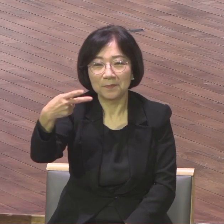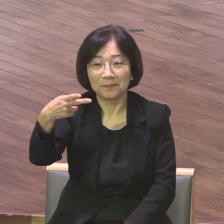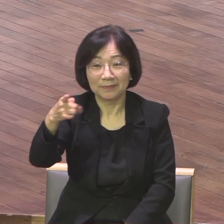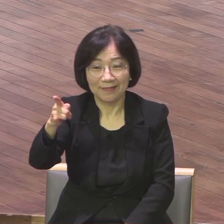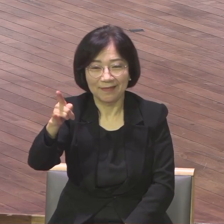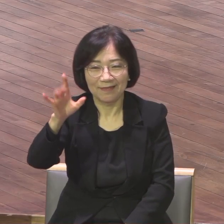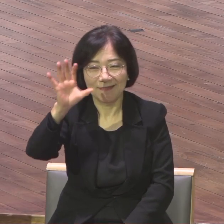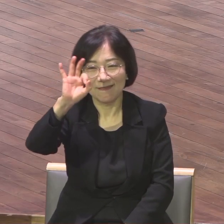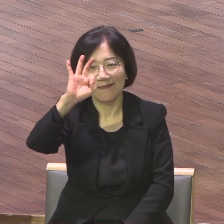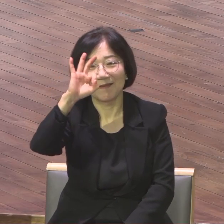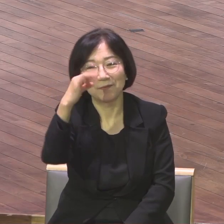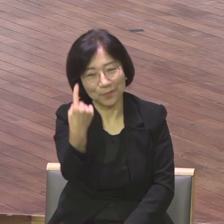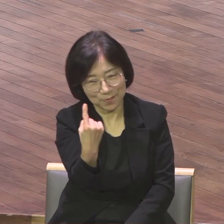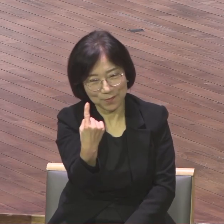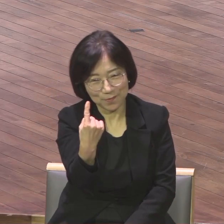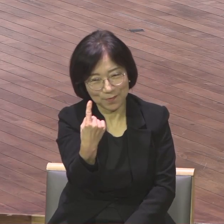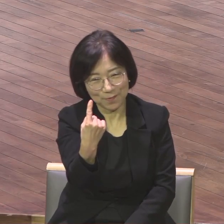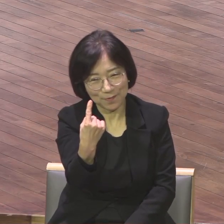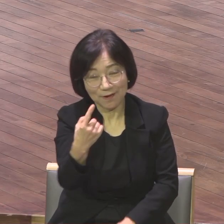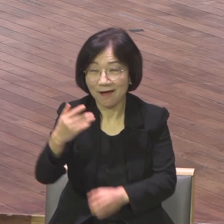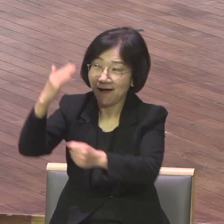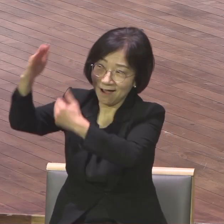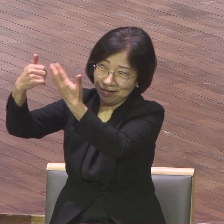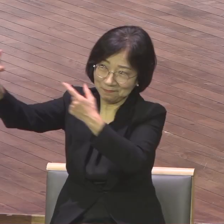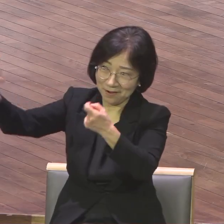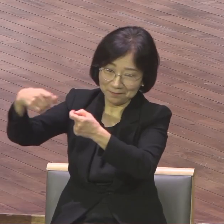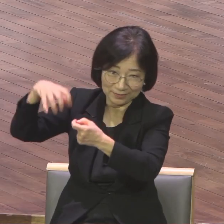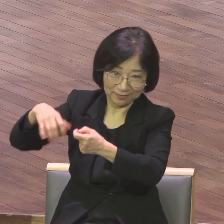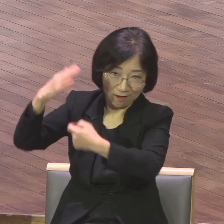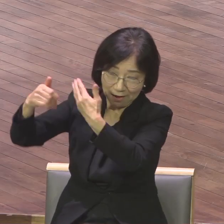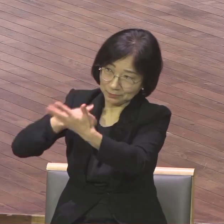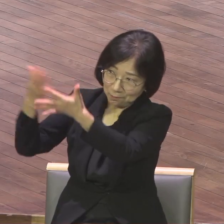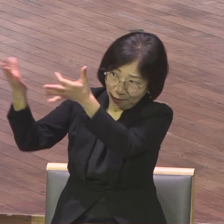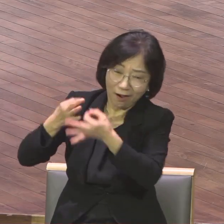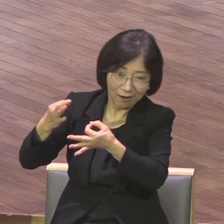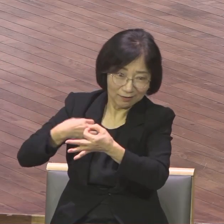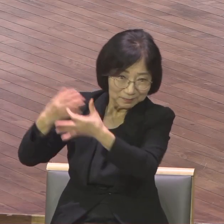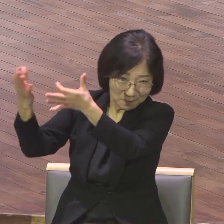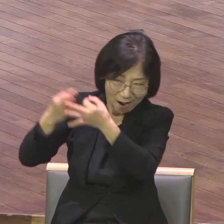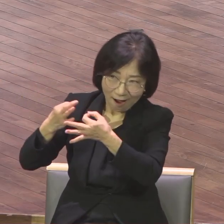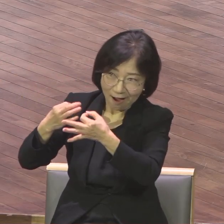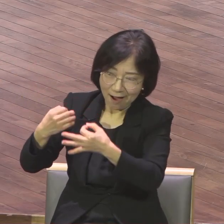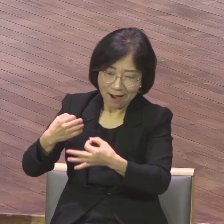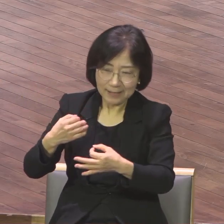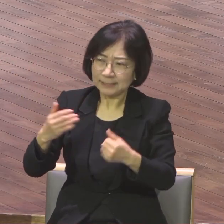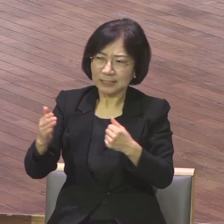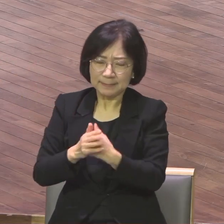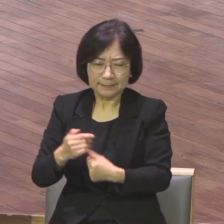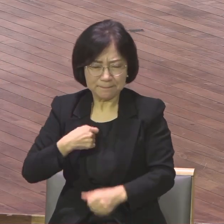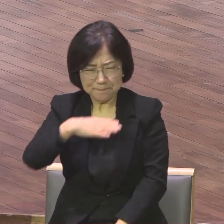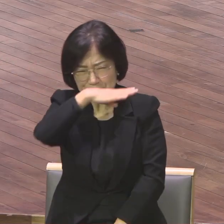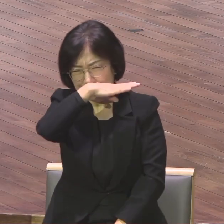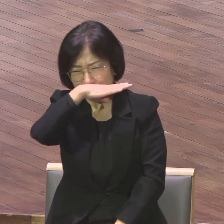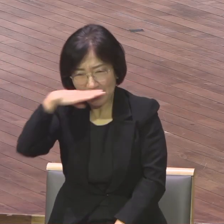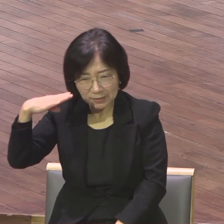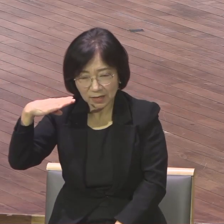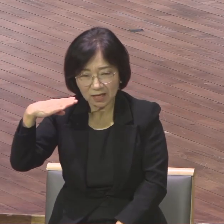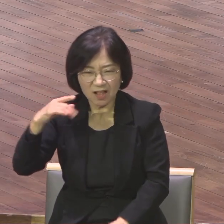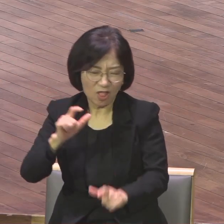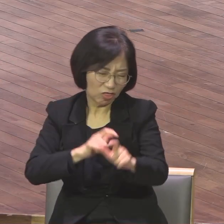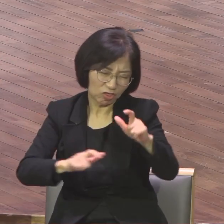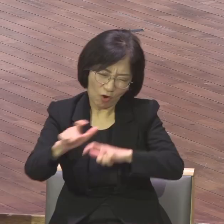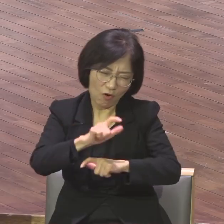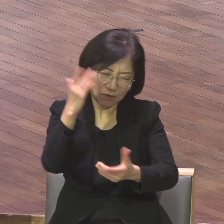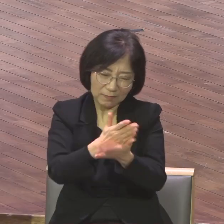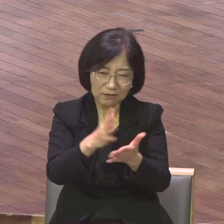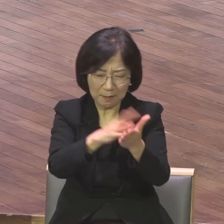용어예요. 하나님 앞에서 이런 자세를 가지고 가감 없이 복음을 전개했다는